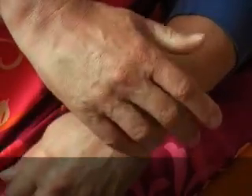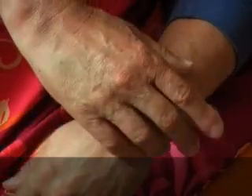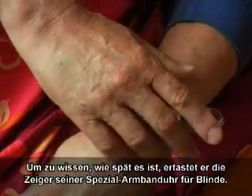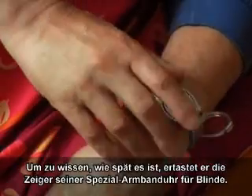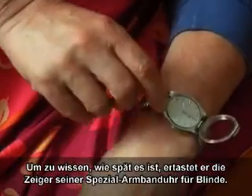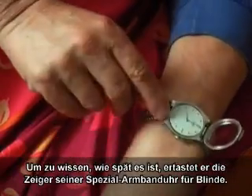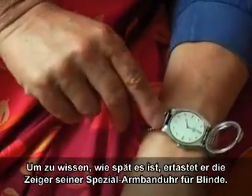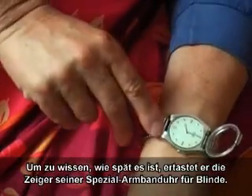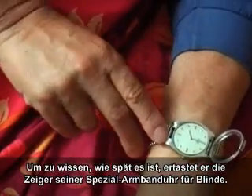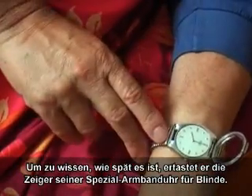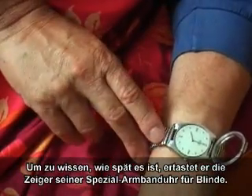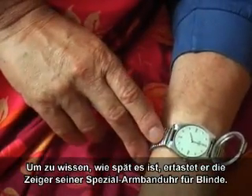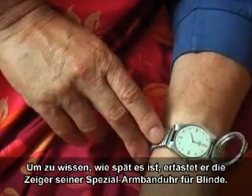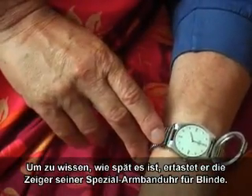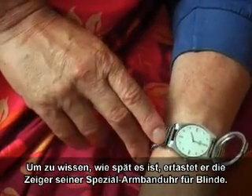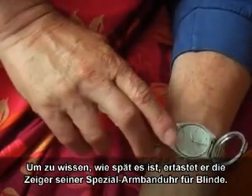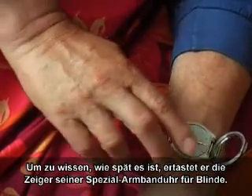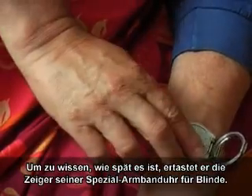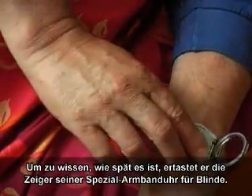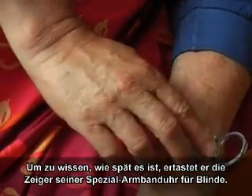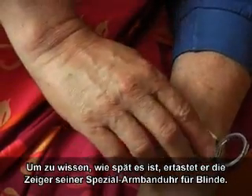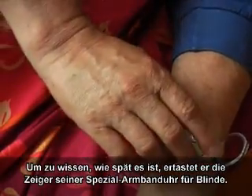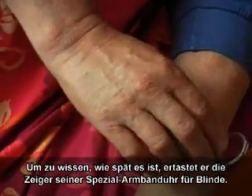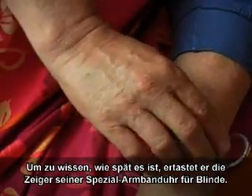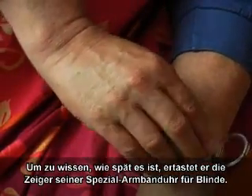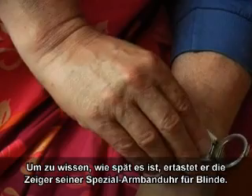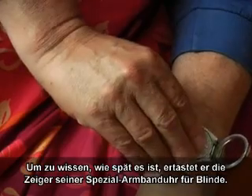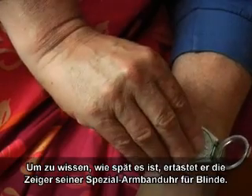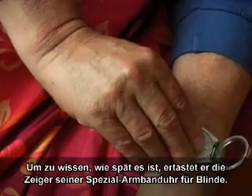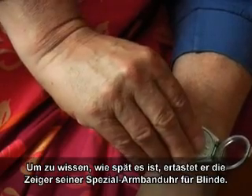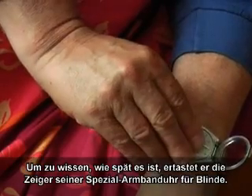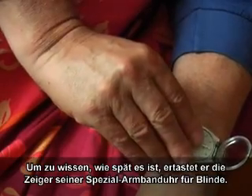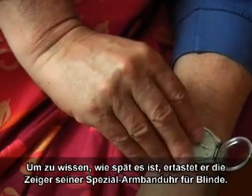Um zu wissen, wie spät es ist, ertastet er die Zeiger seiner Spezialarmbanduhr für Blinde.